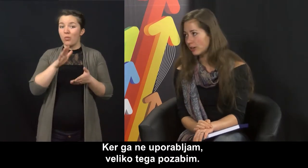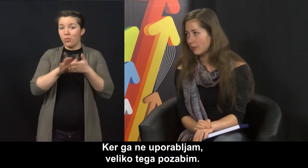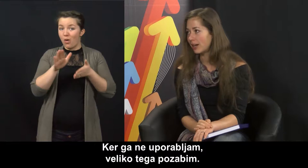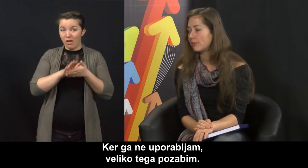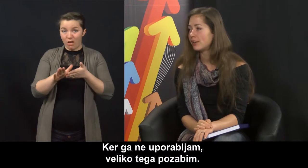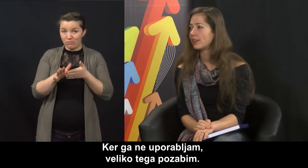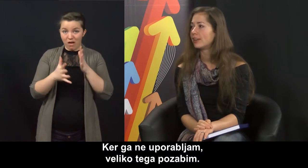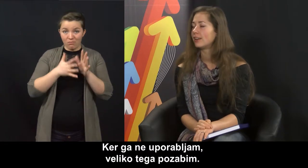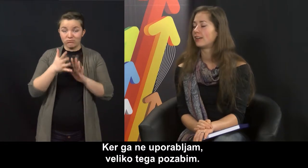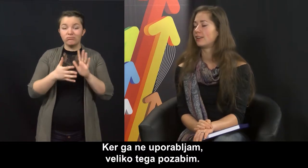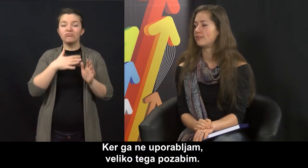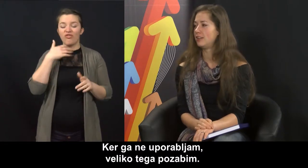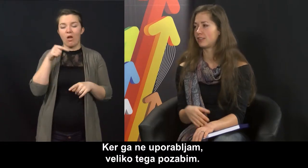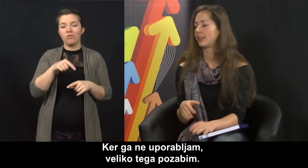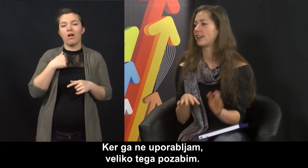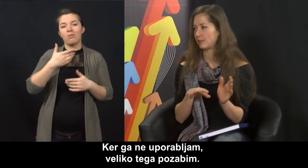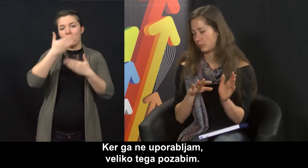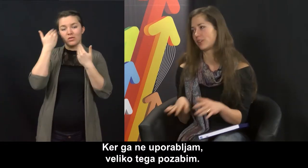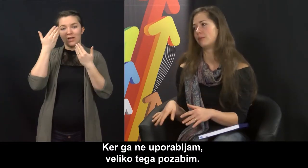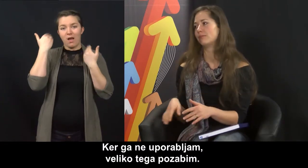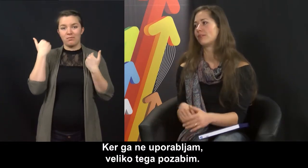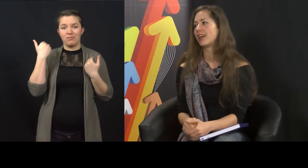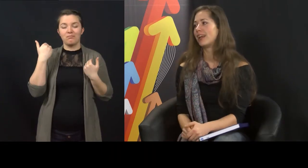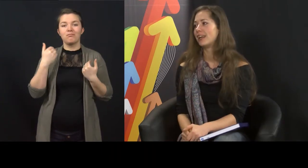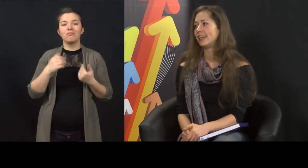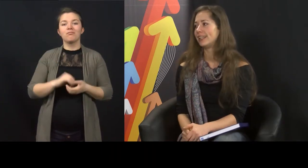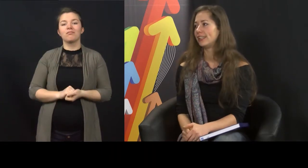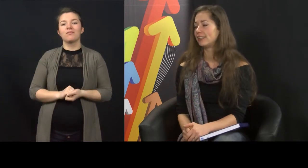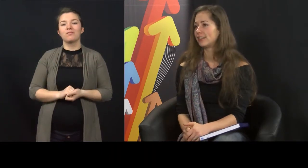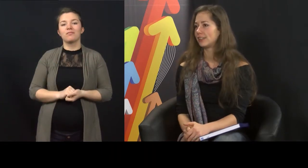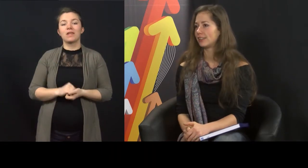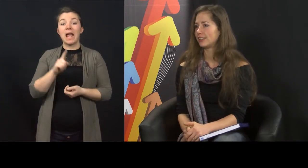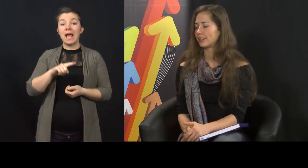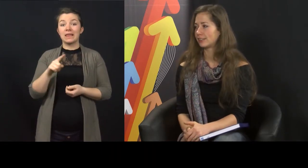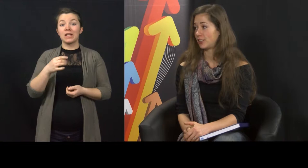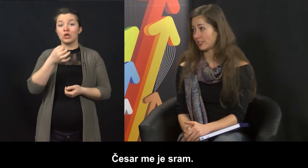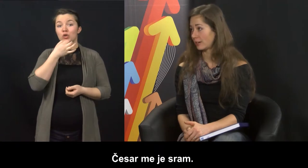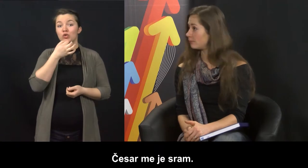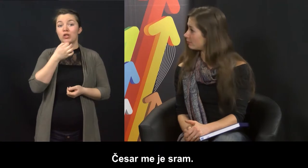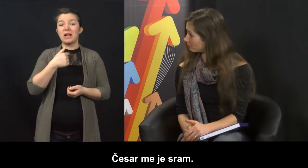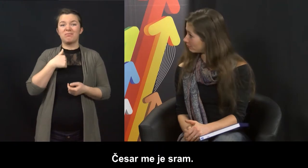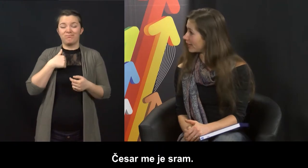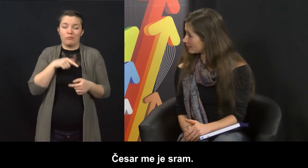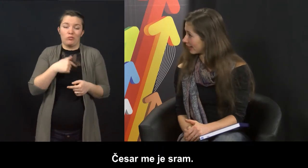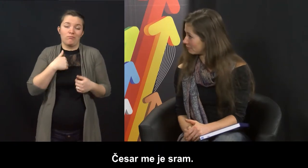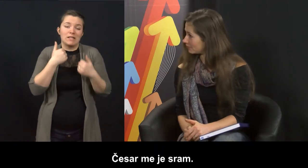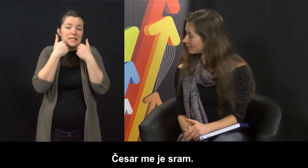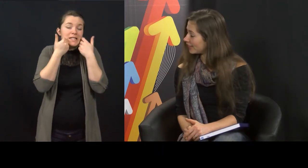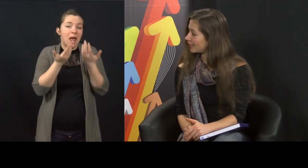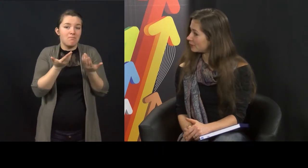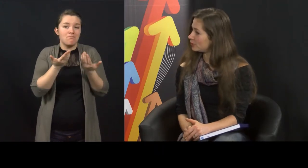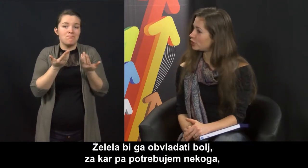ne uporabljam, veliko tega pozabim. In česar me je